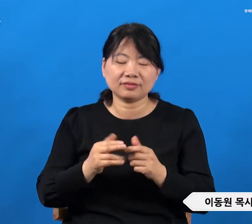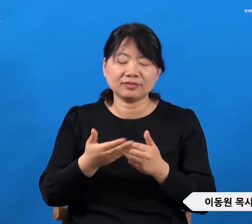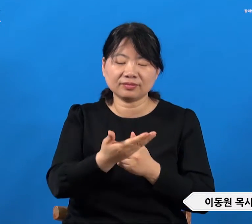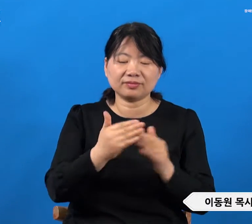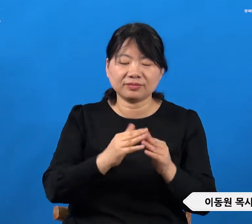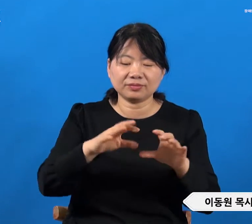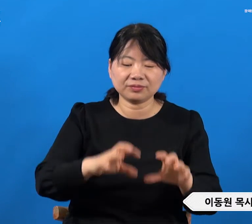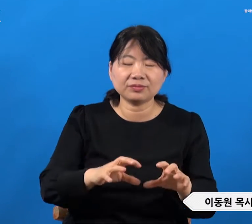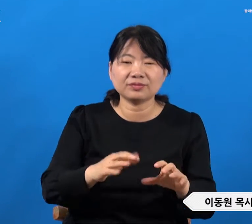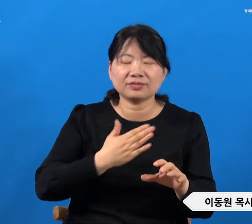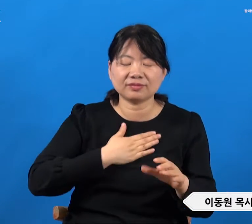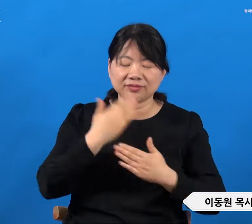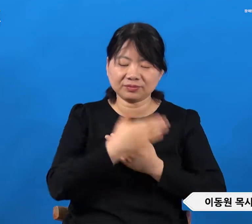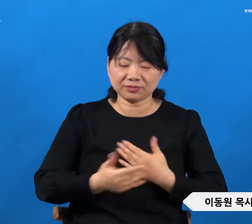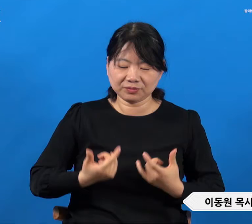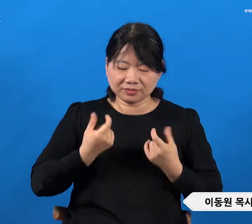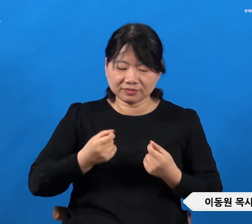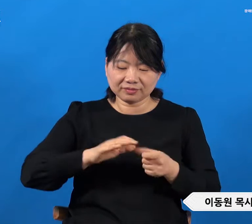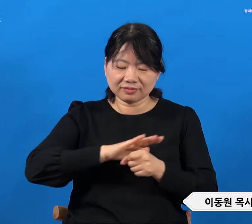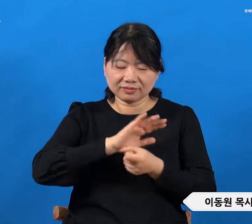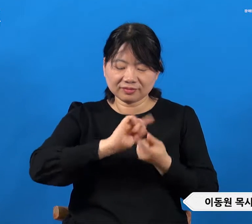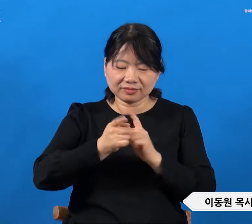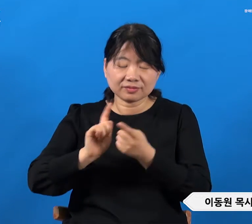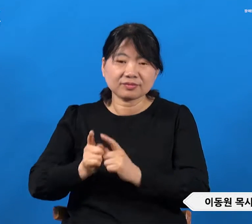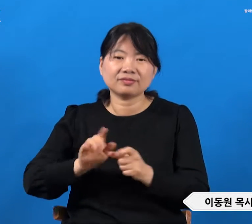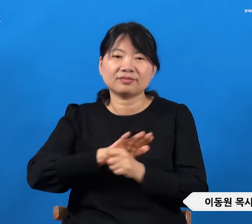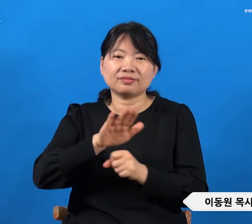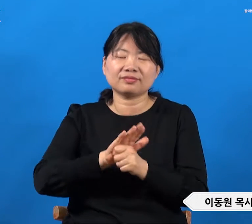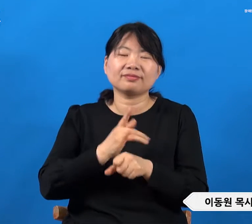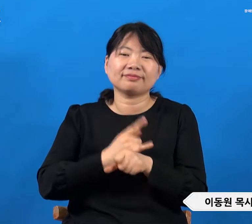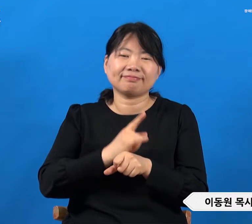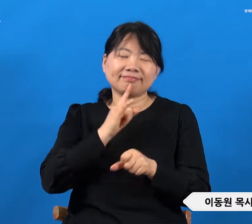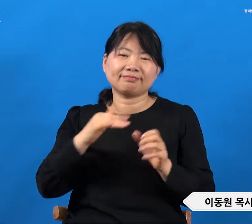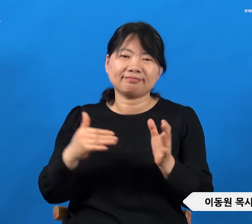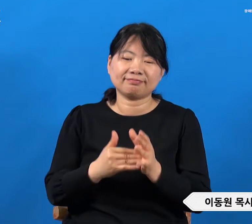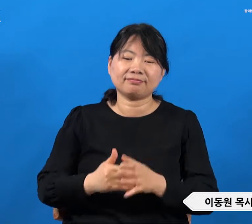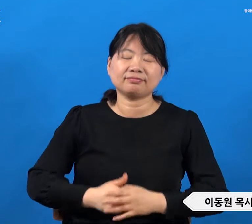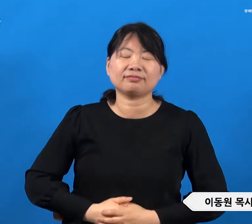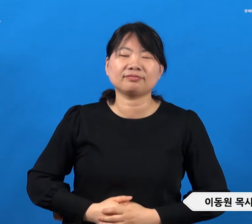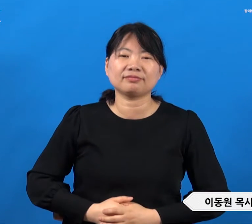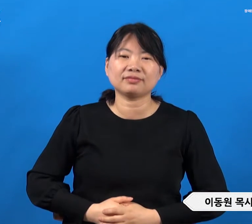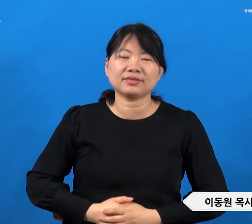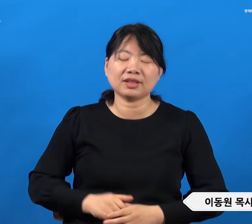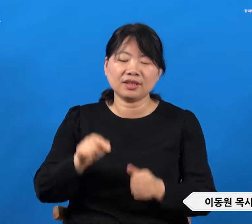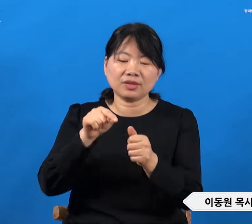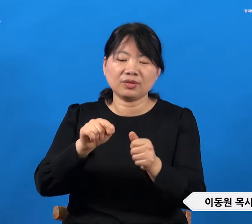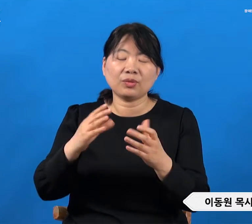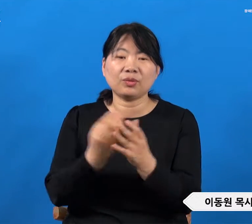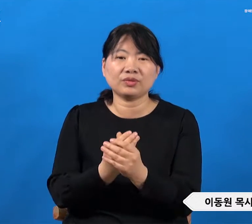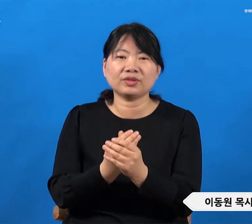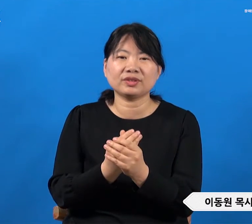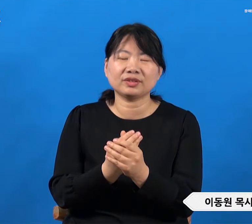내 이웃을 내 몸과 같이 서로 사랑하라. 이 명령이 온전히